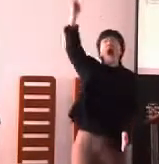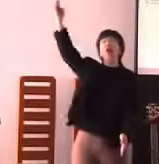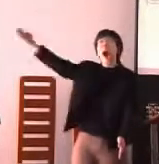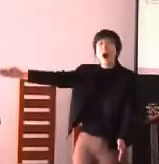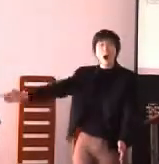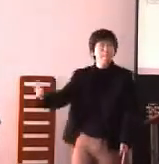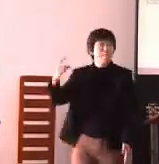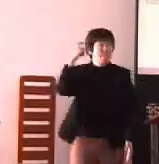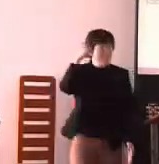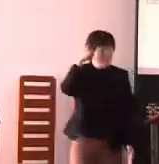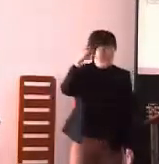山が